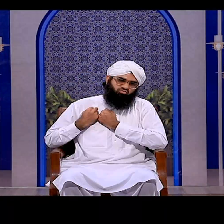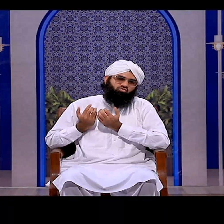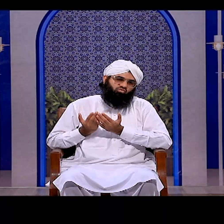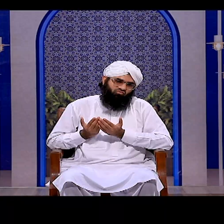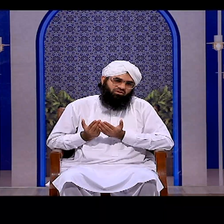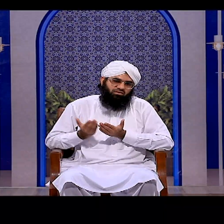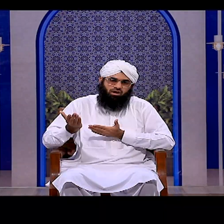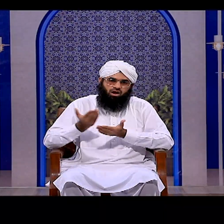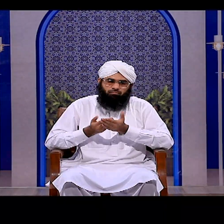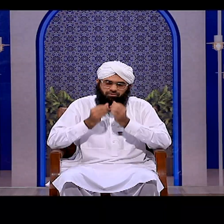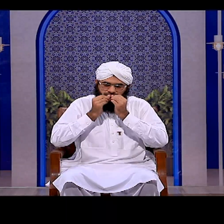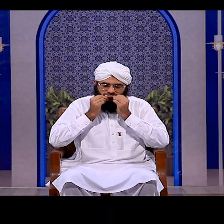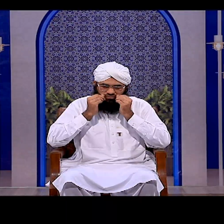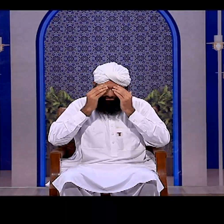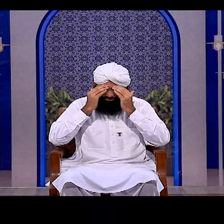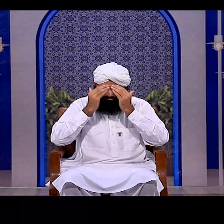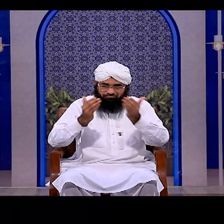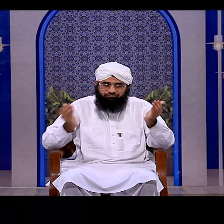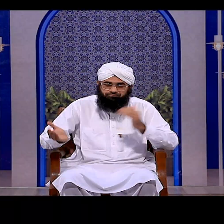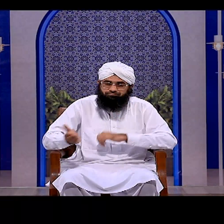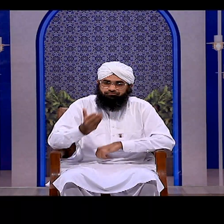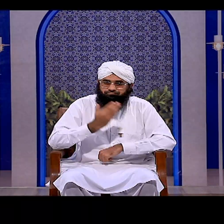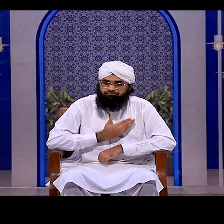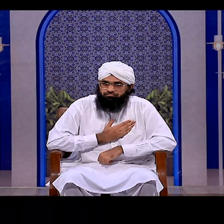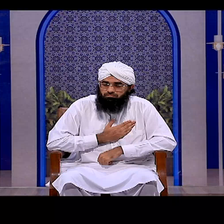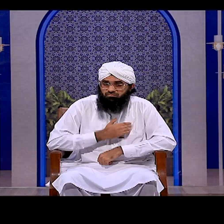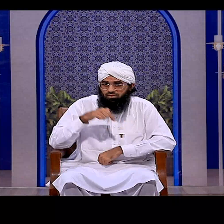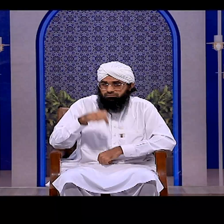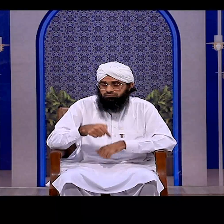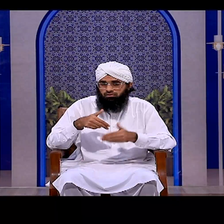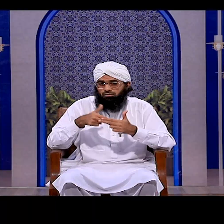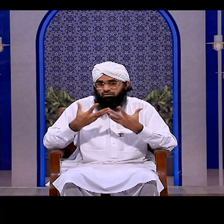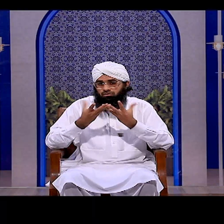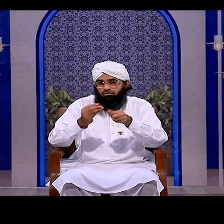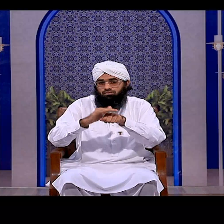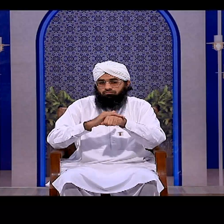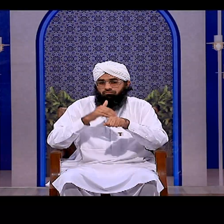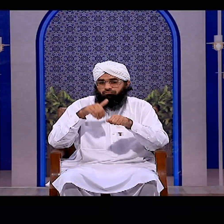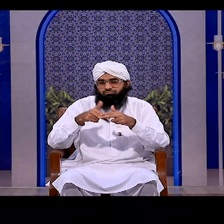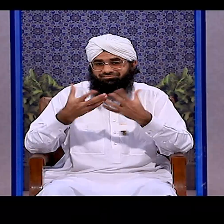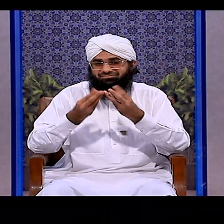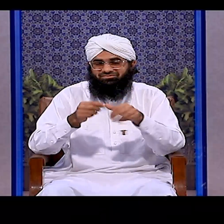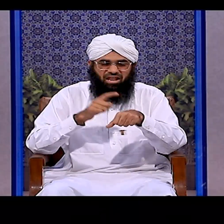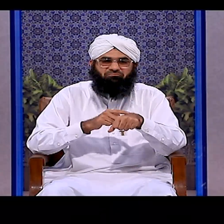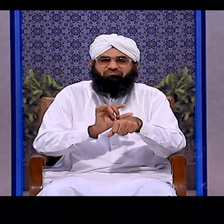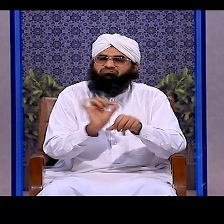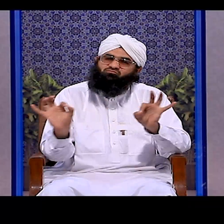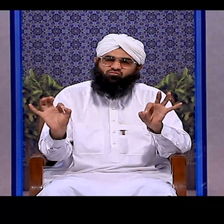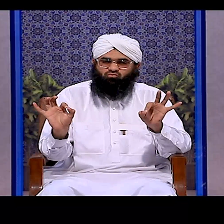کی توفیق عطا فرمائے۔ پیارے اسلامی بھائیوں، آج کے پروگرام کا وقت اختتام کی طرف بڑھ رہا ہے۔ اللہ پاک آج کے پروگرام